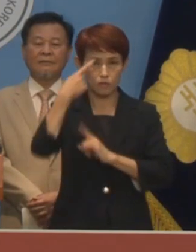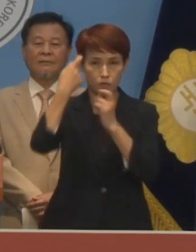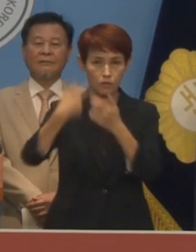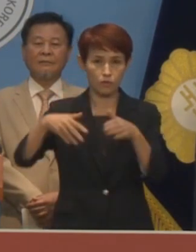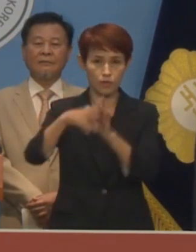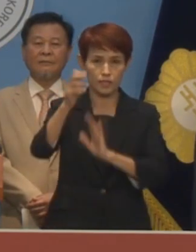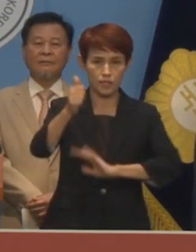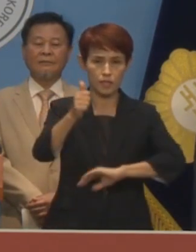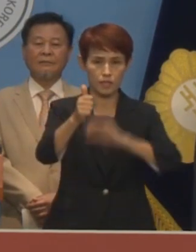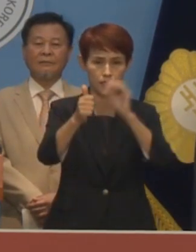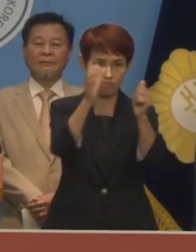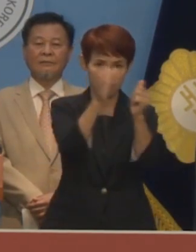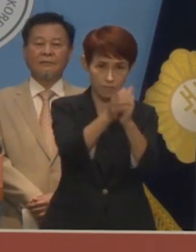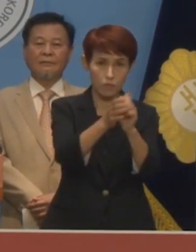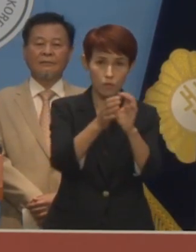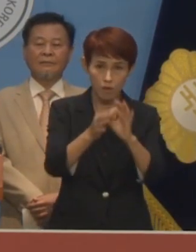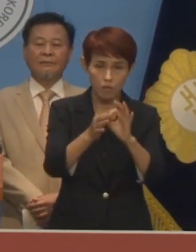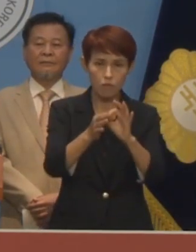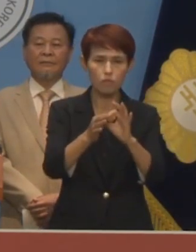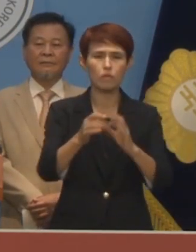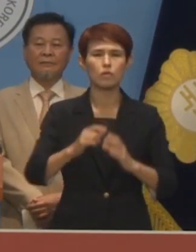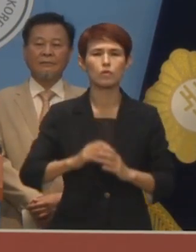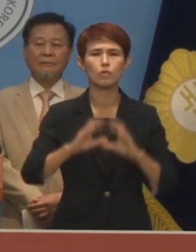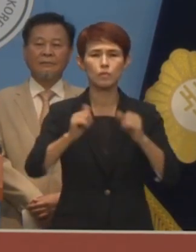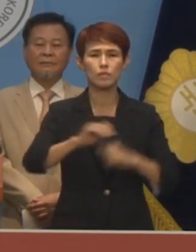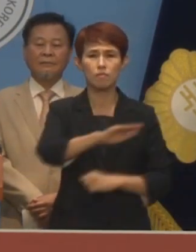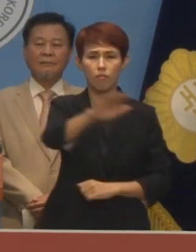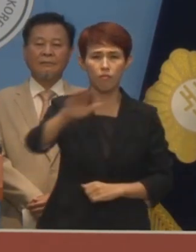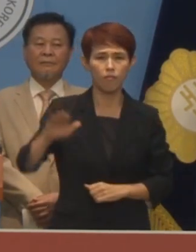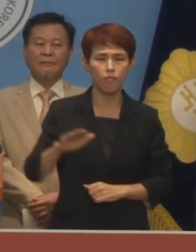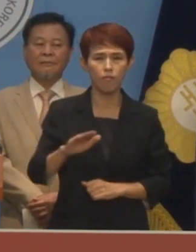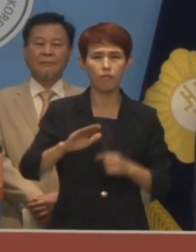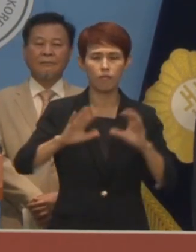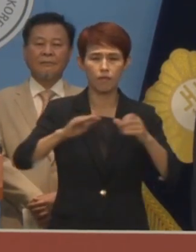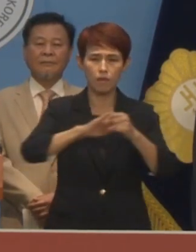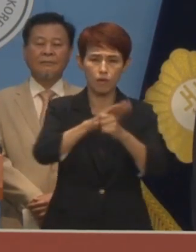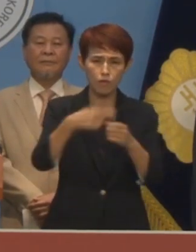국민들과 우리 애국지사의 후손들께서는 큰 걱정을 하고 계십니다.